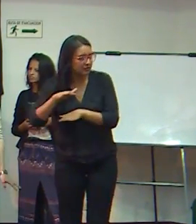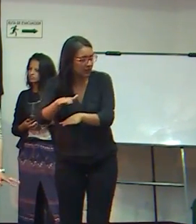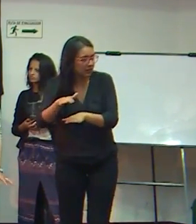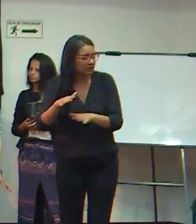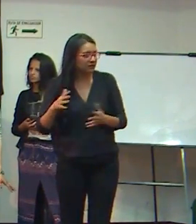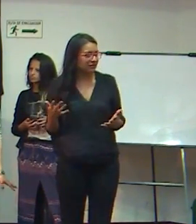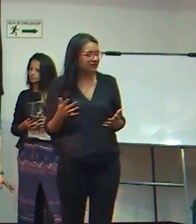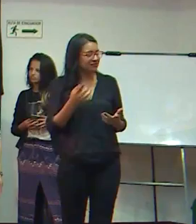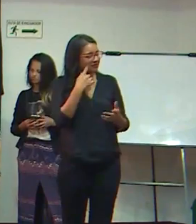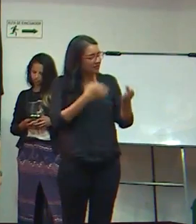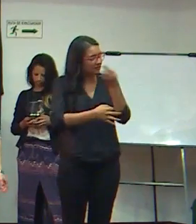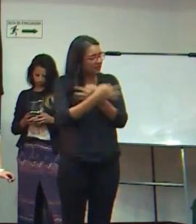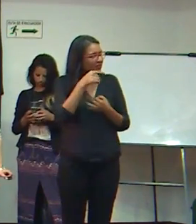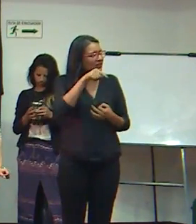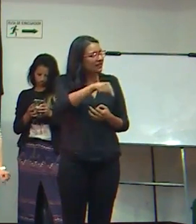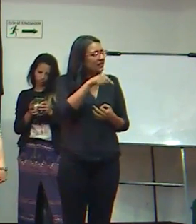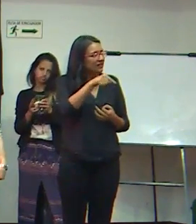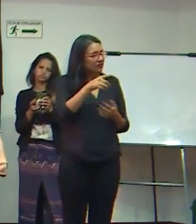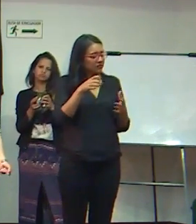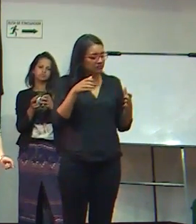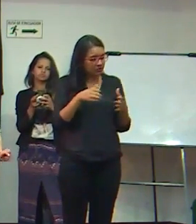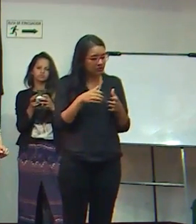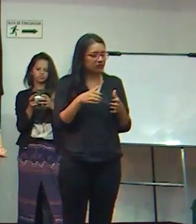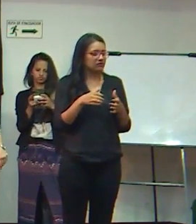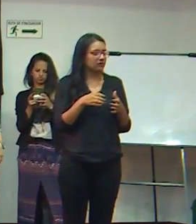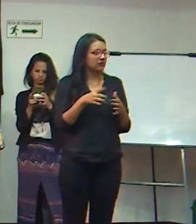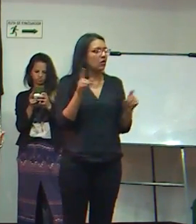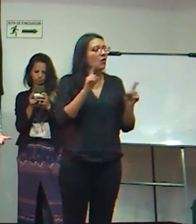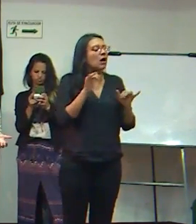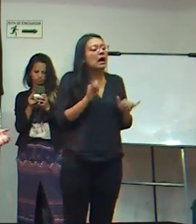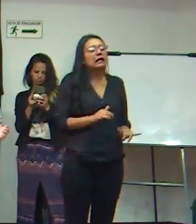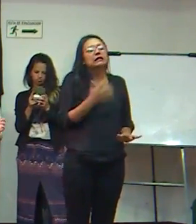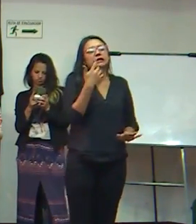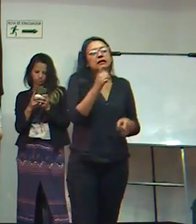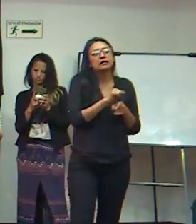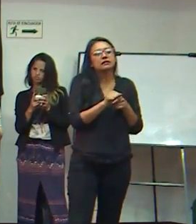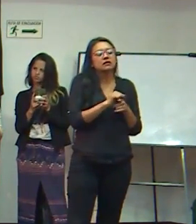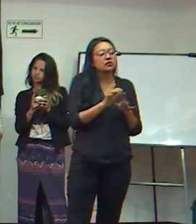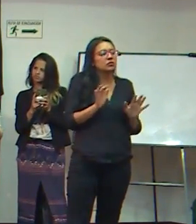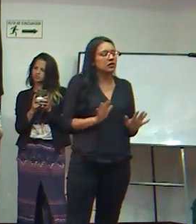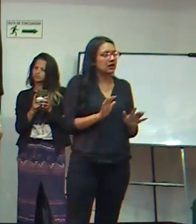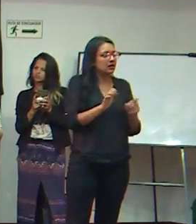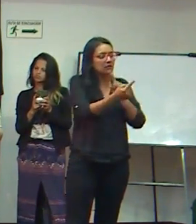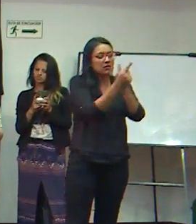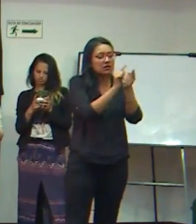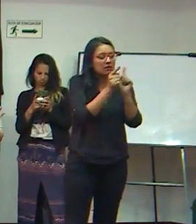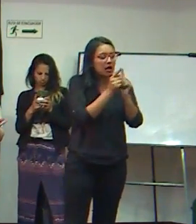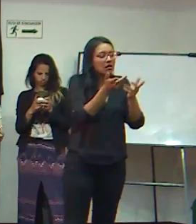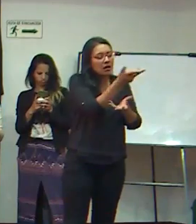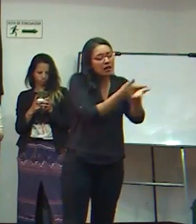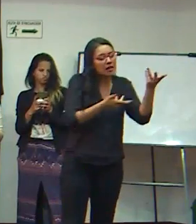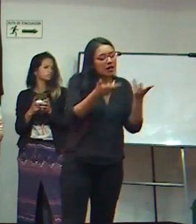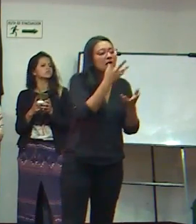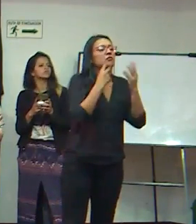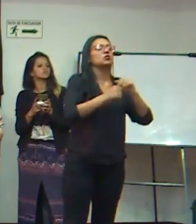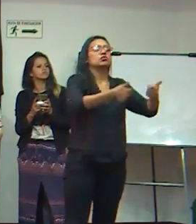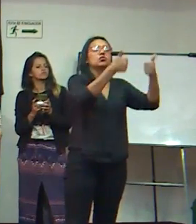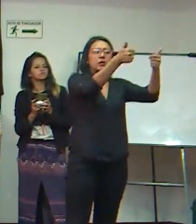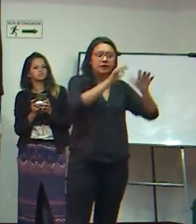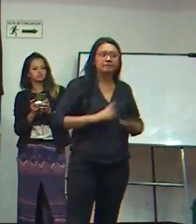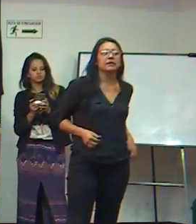que miremos que esto tenga una movilidad y no que se nos quede en un ejercicio de encuentro de este café,